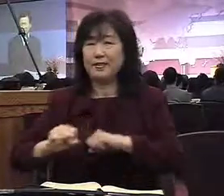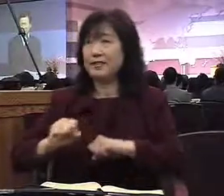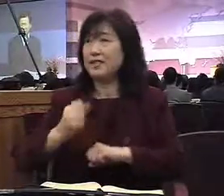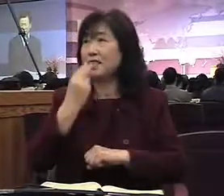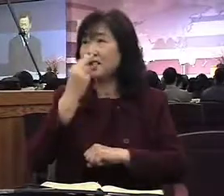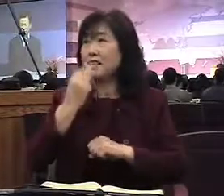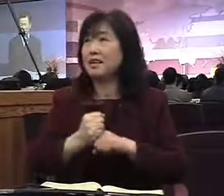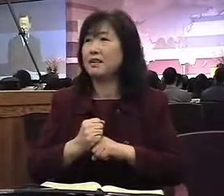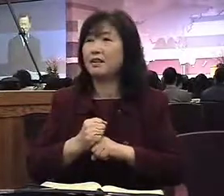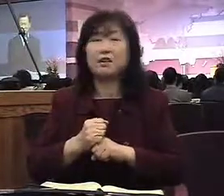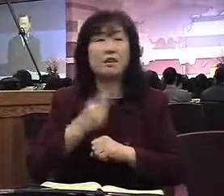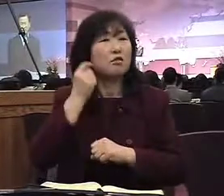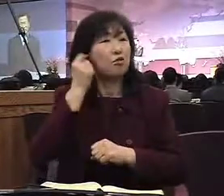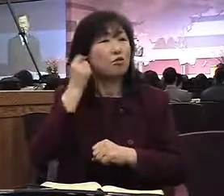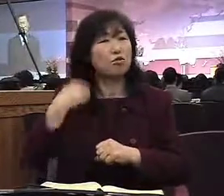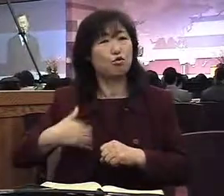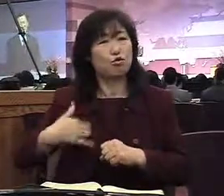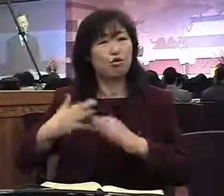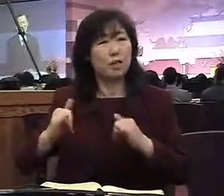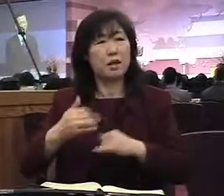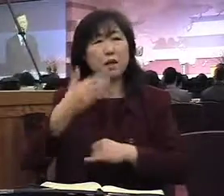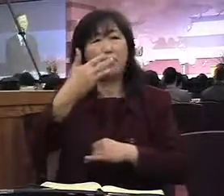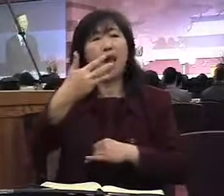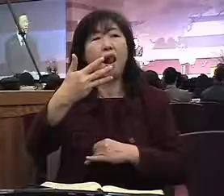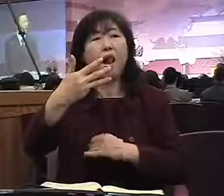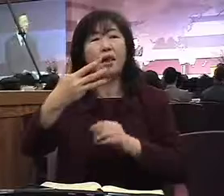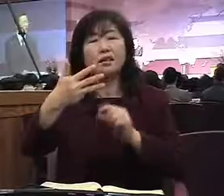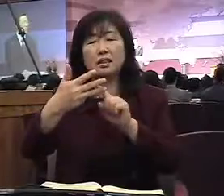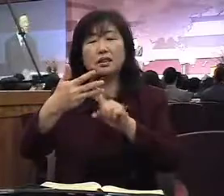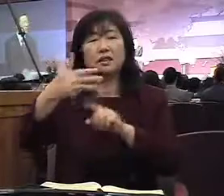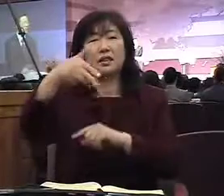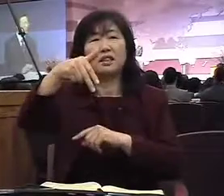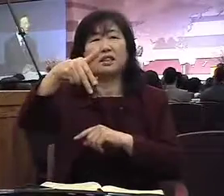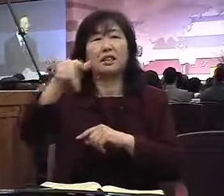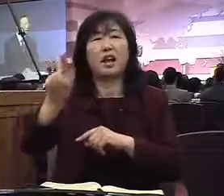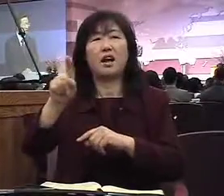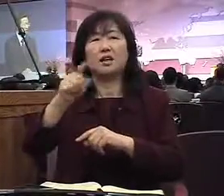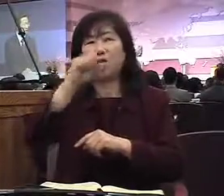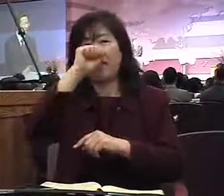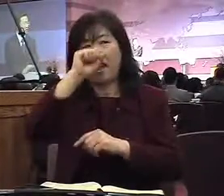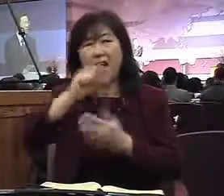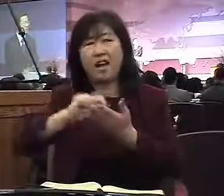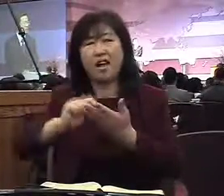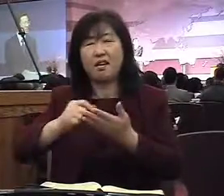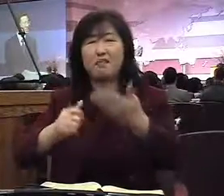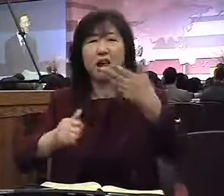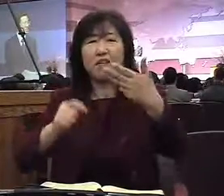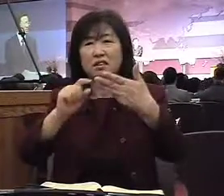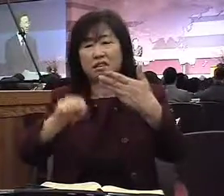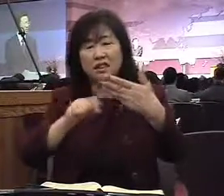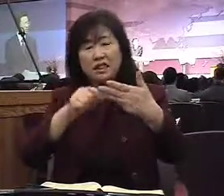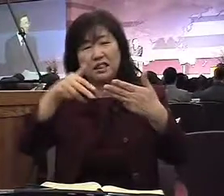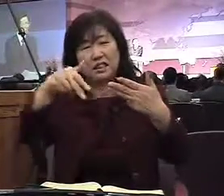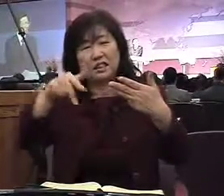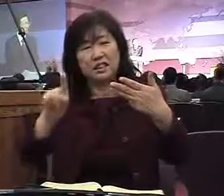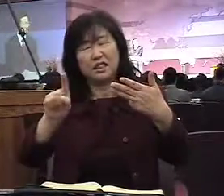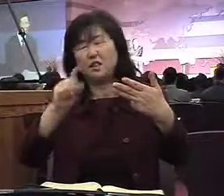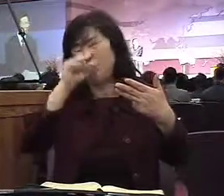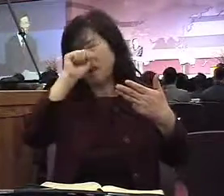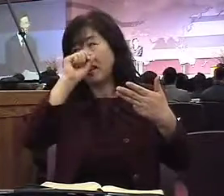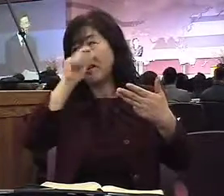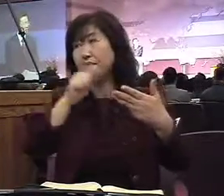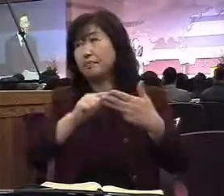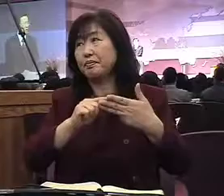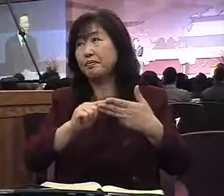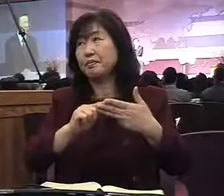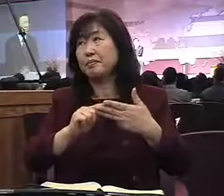팔자를 그렇게 좋아하더라고요. 그렇죠? 그래서 2008년도에 베이징 올림픽 이제 올해 열리지 않습니까? 언제